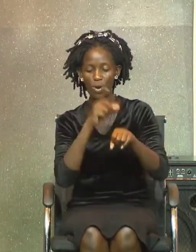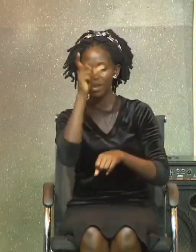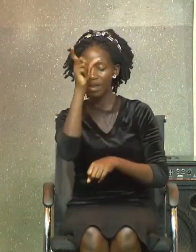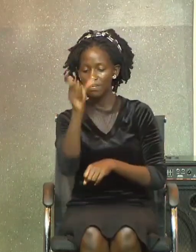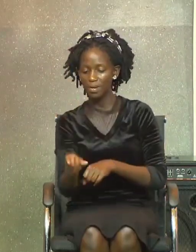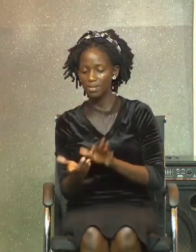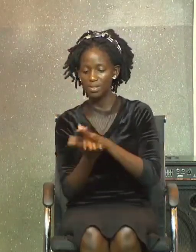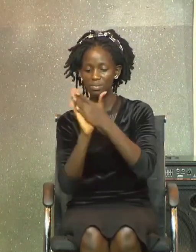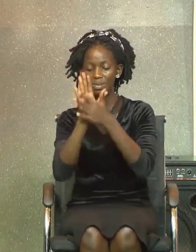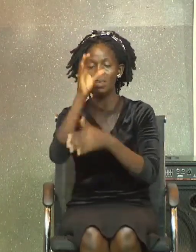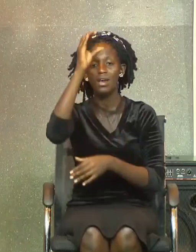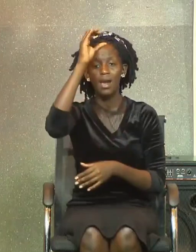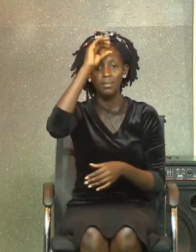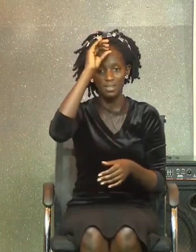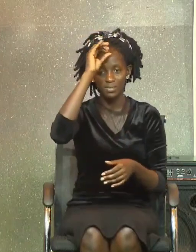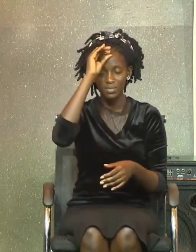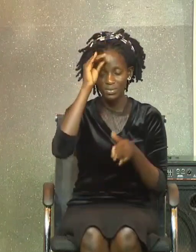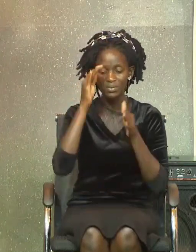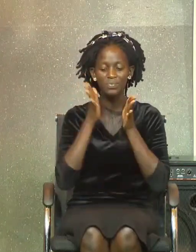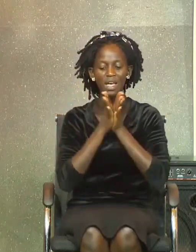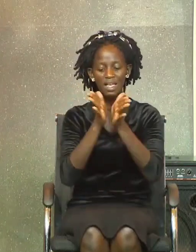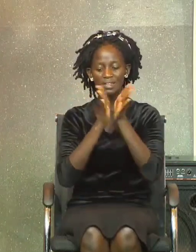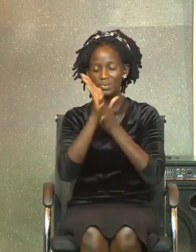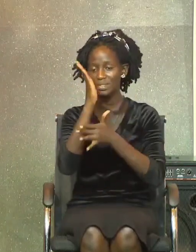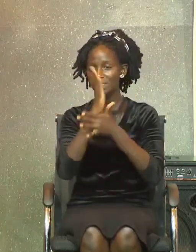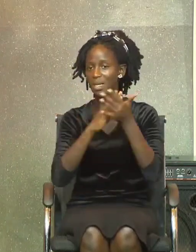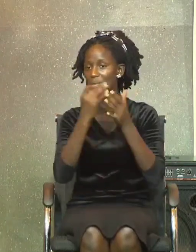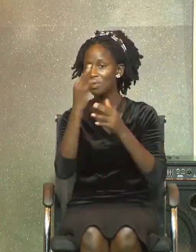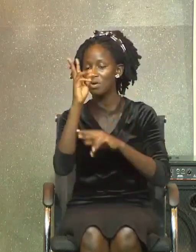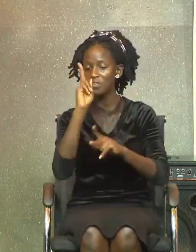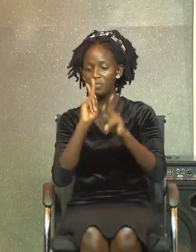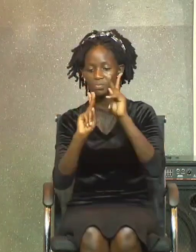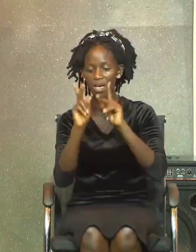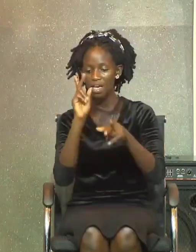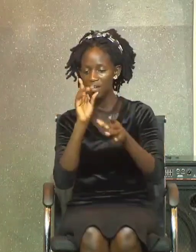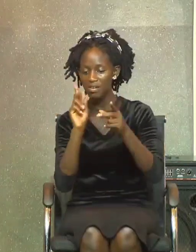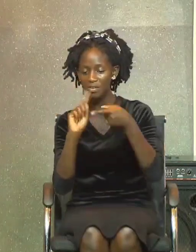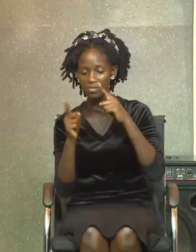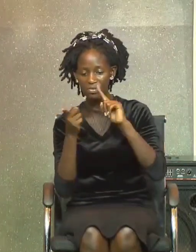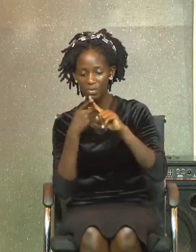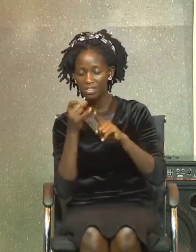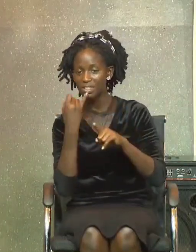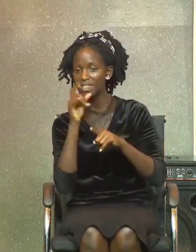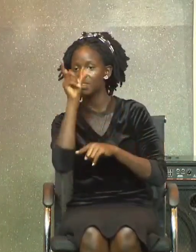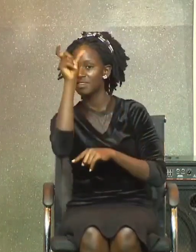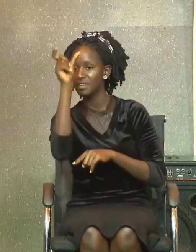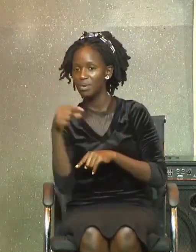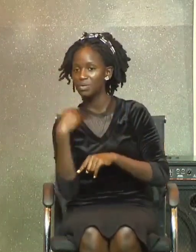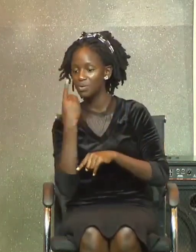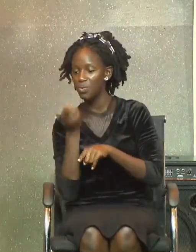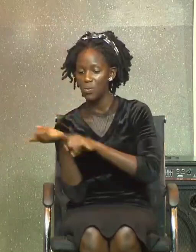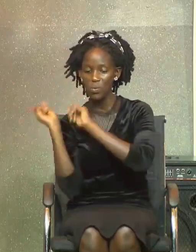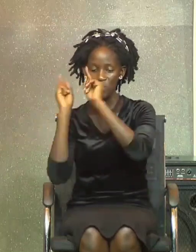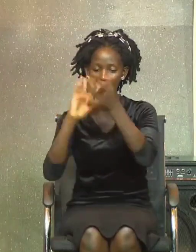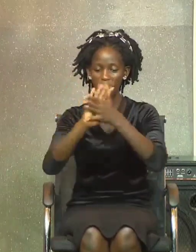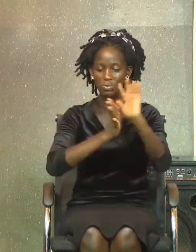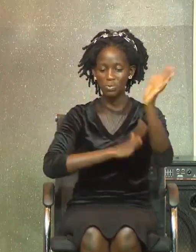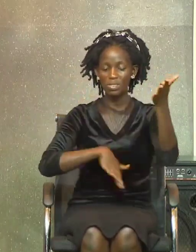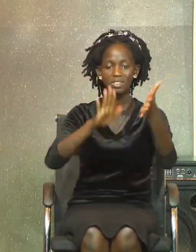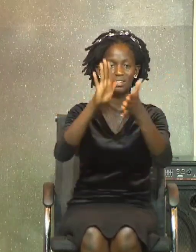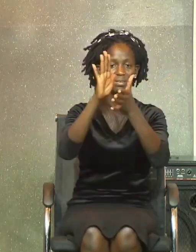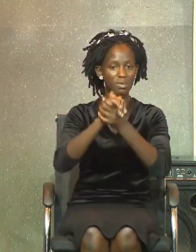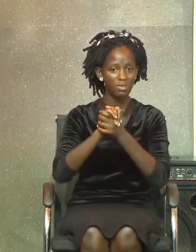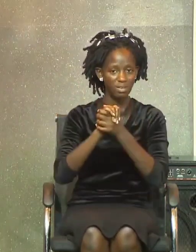omusiru era nkanyonyola nnyo bannange keeka omusajja eyajja nga azze kutukuza bufumbo